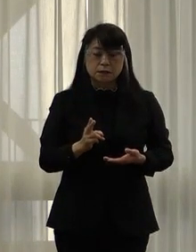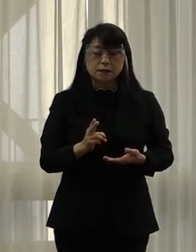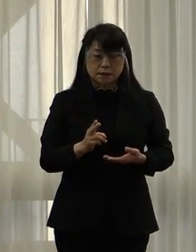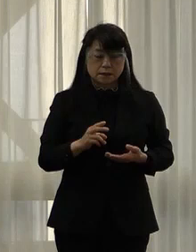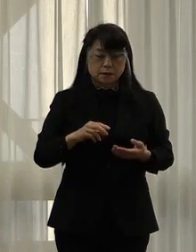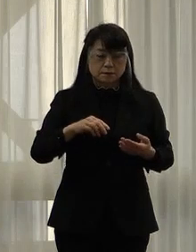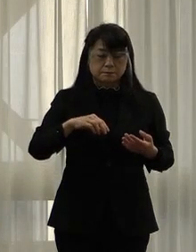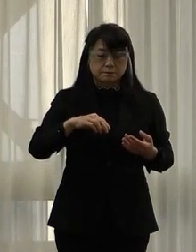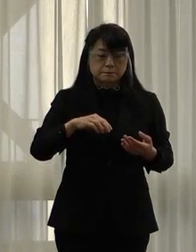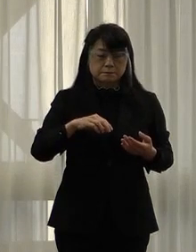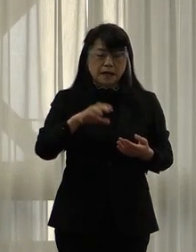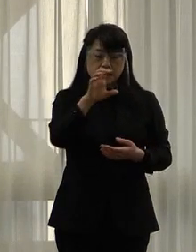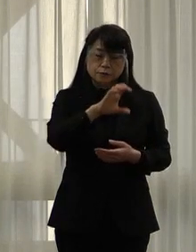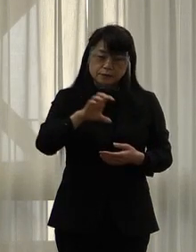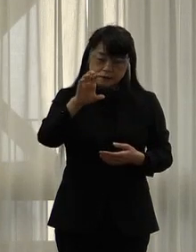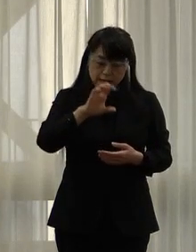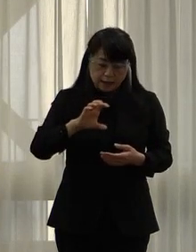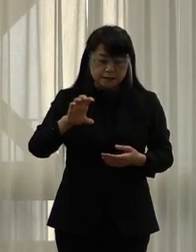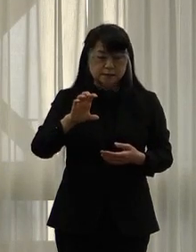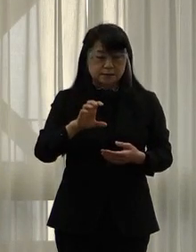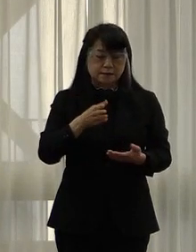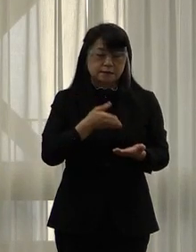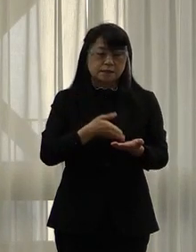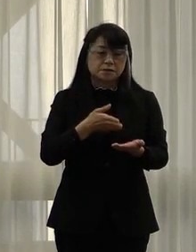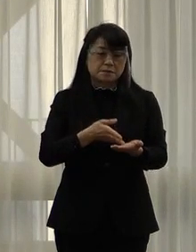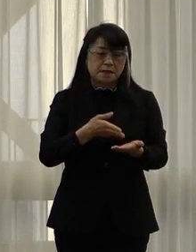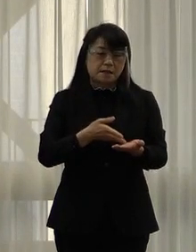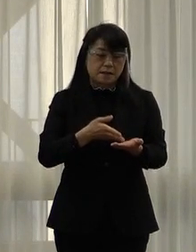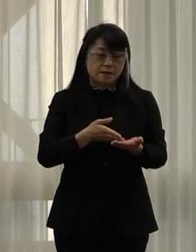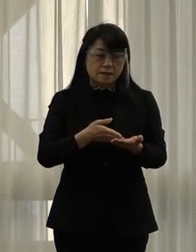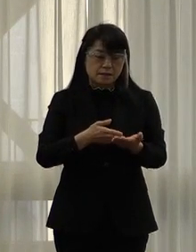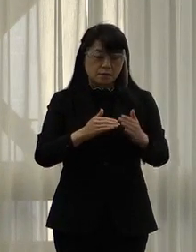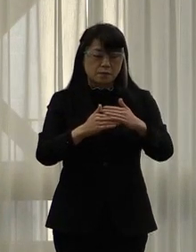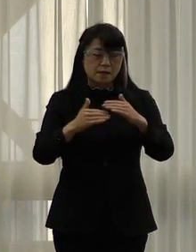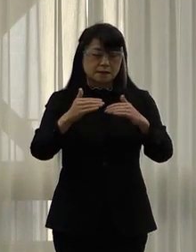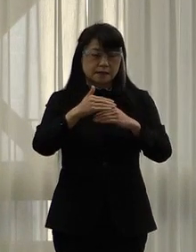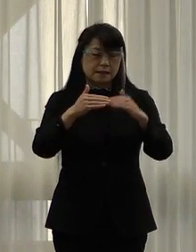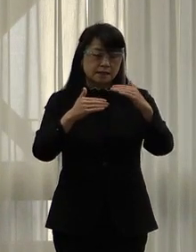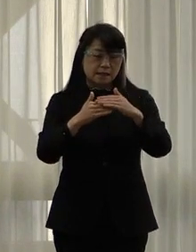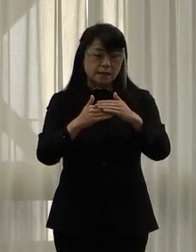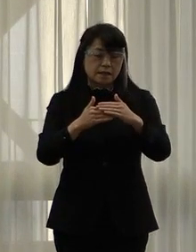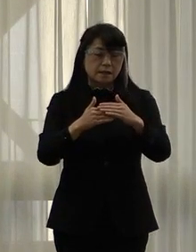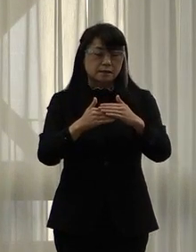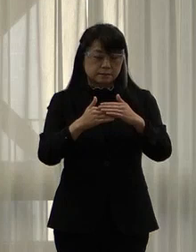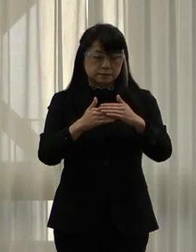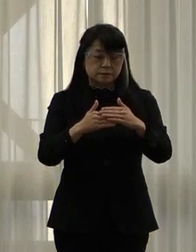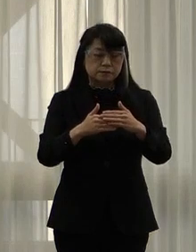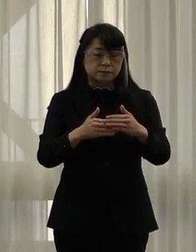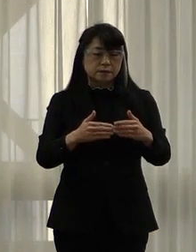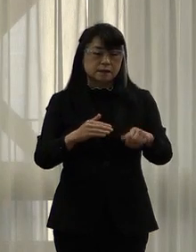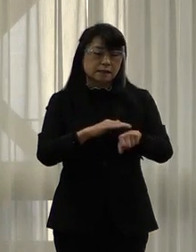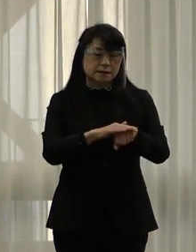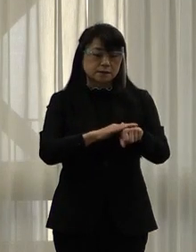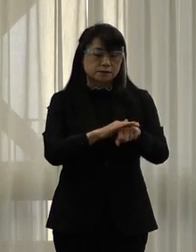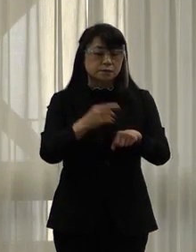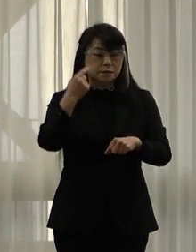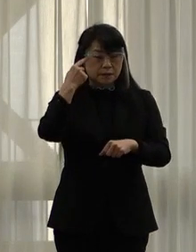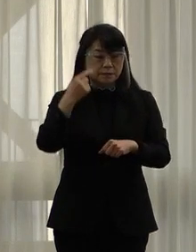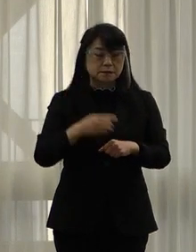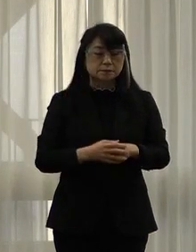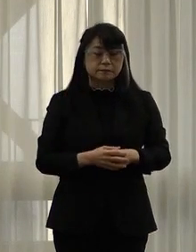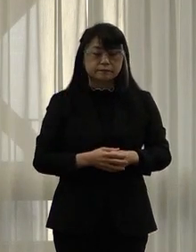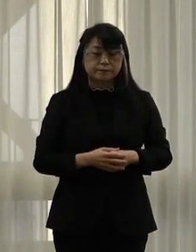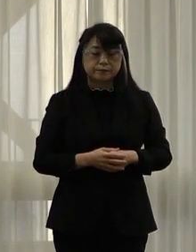繰り返し、そして、説明を積み重ねていくことが大切だというふうに思っています。そして